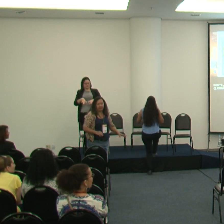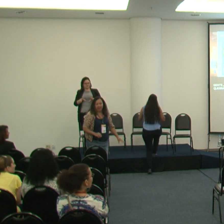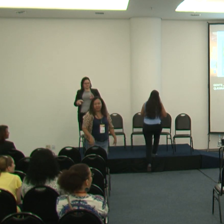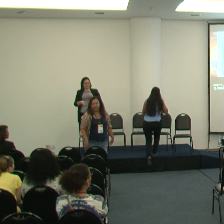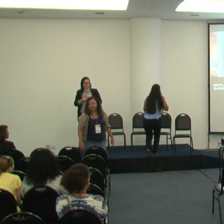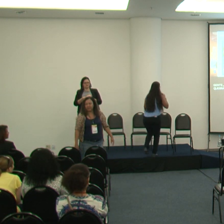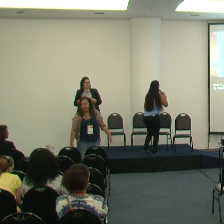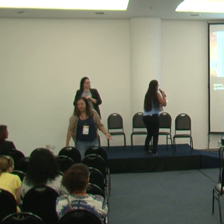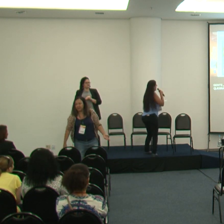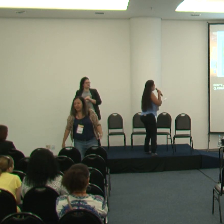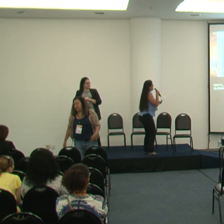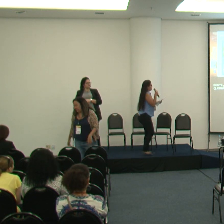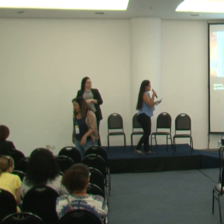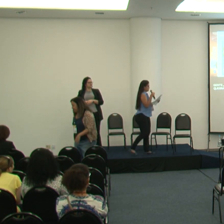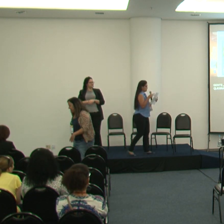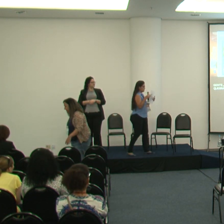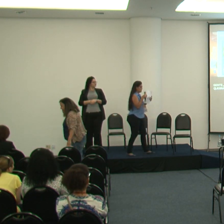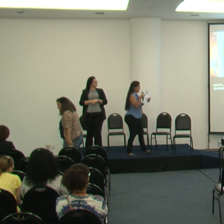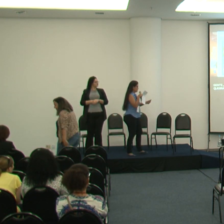Uhum.